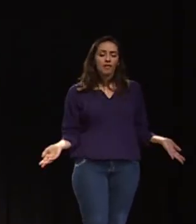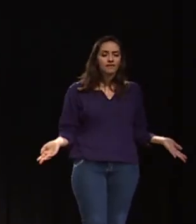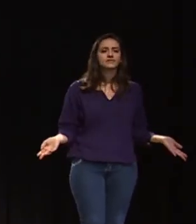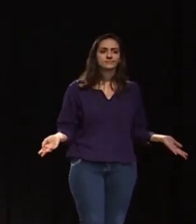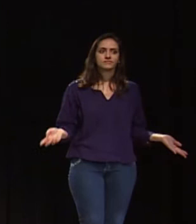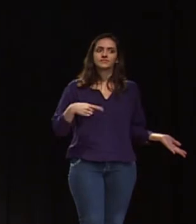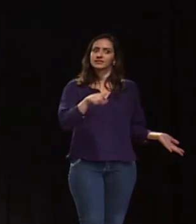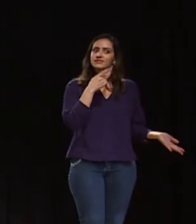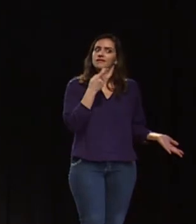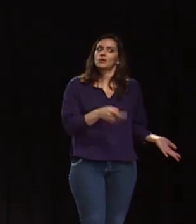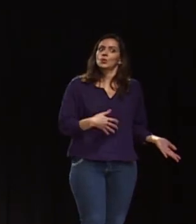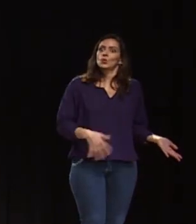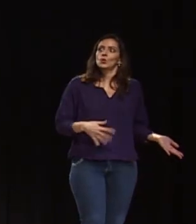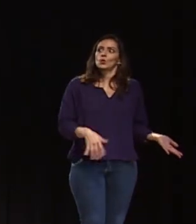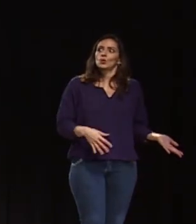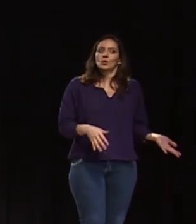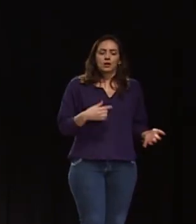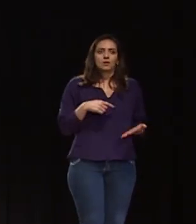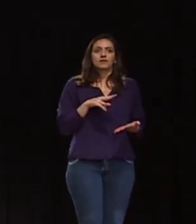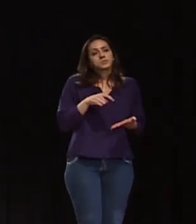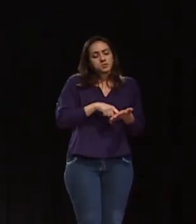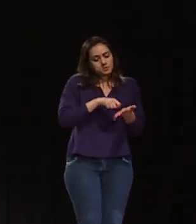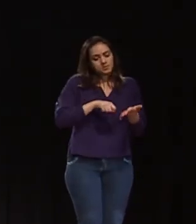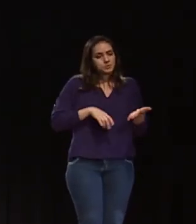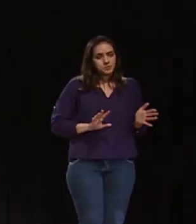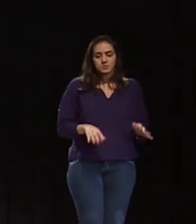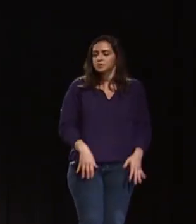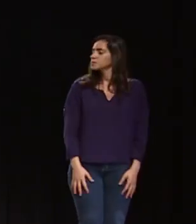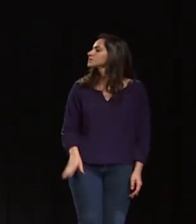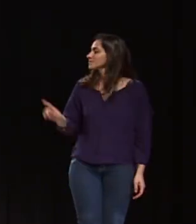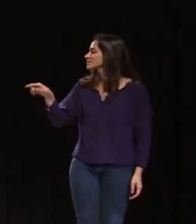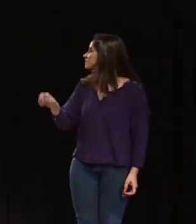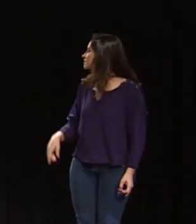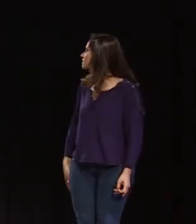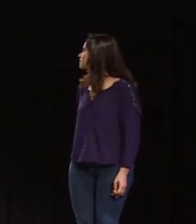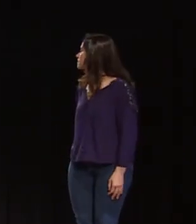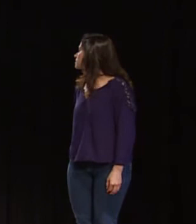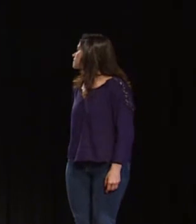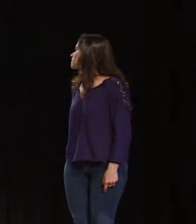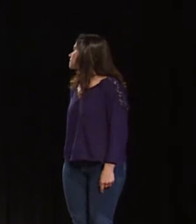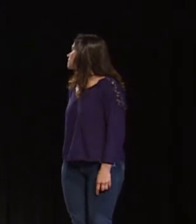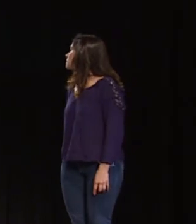de falar português, porque eu sou ouvinte. Eu já ouvi também essa resposta. E eu anotava tudo isso.